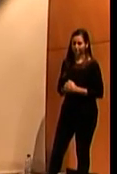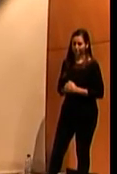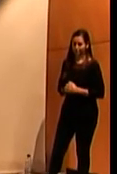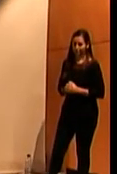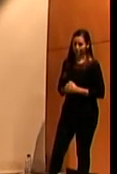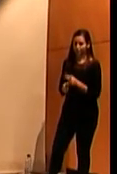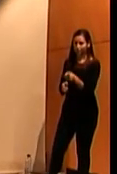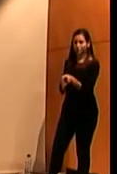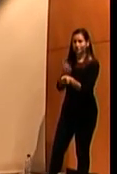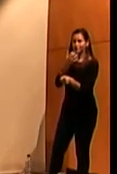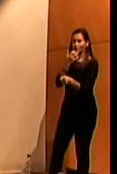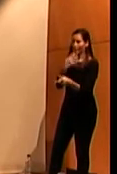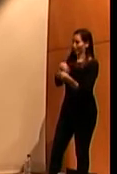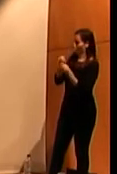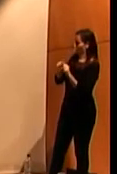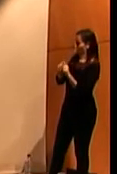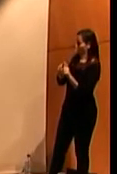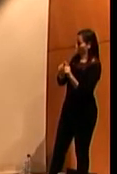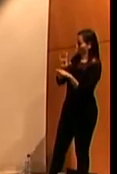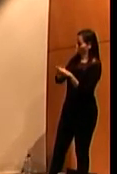Je voulais ajouter un truc, mais ça m'a échappé en fait.